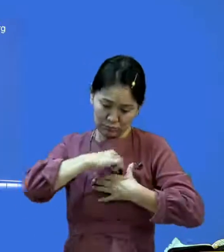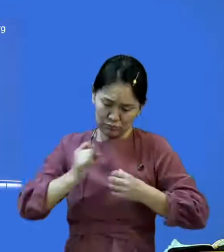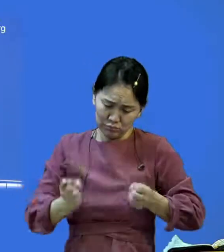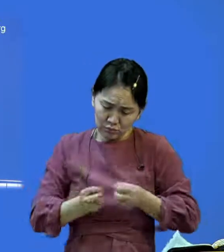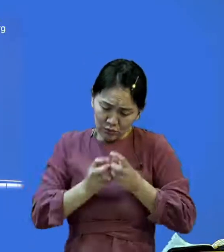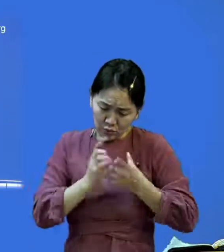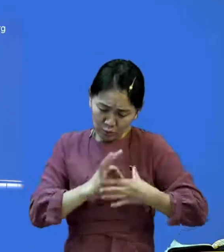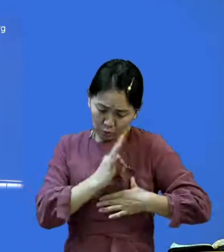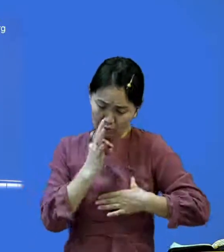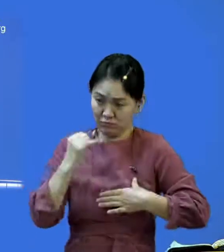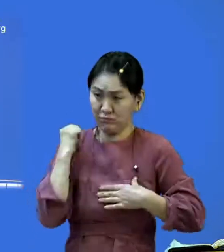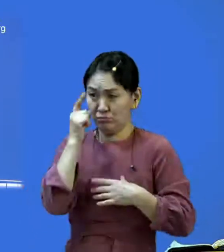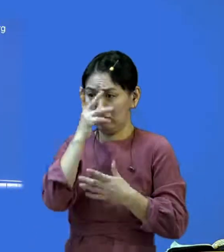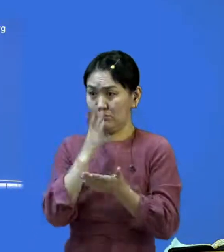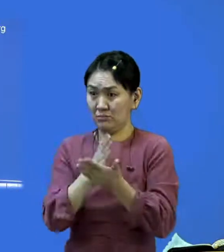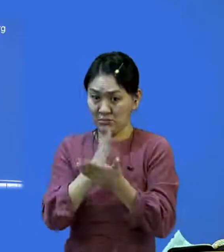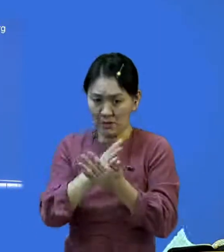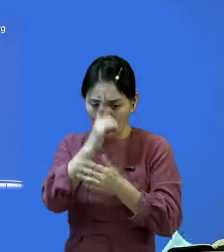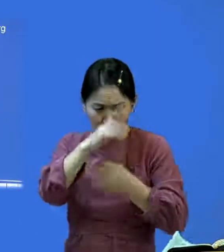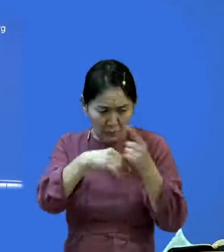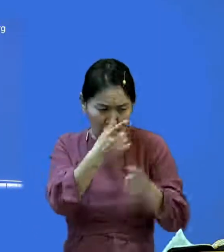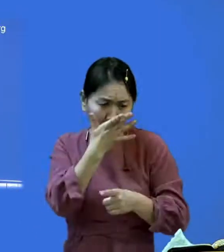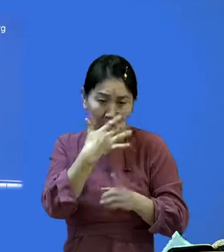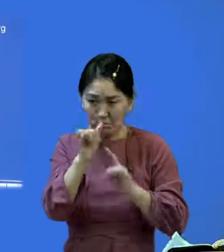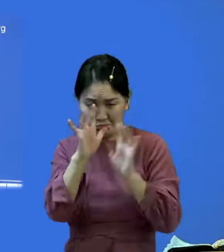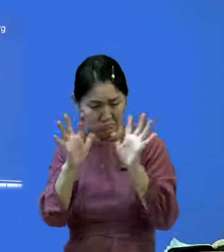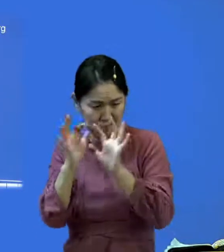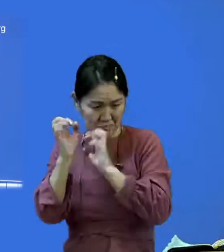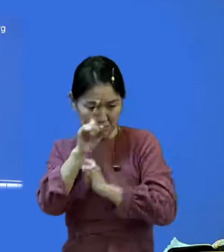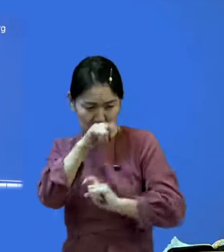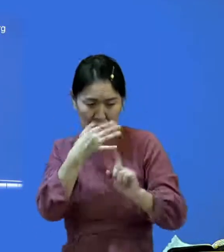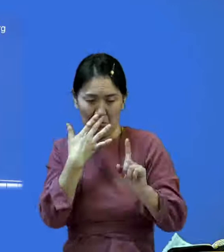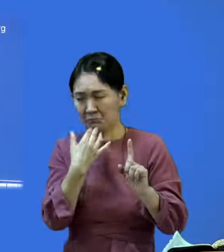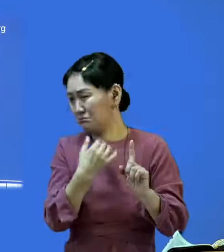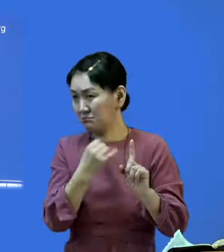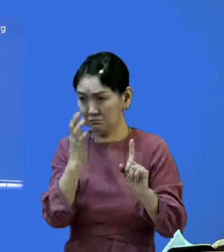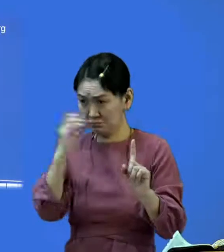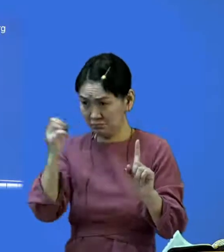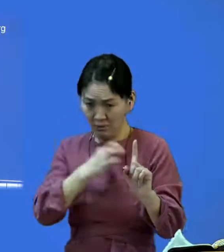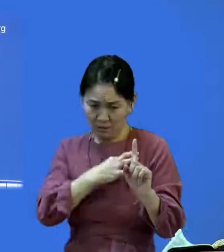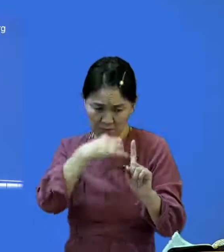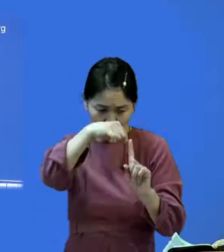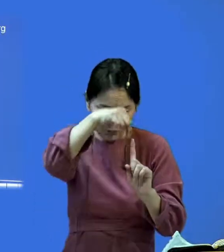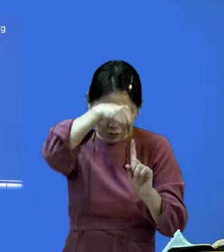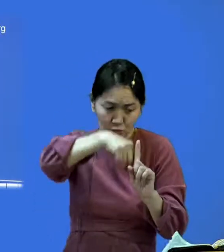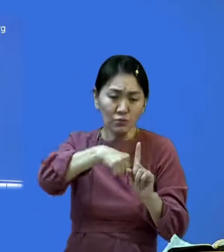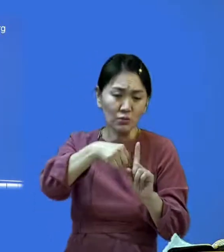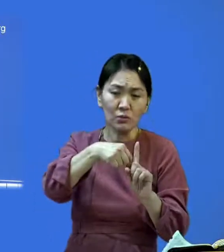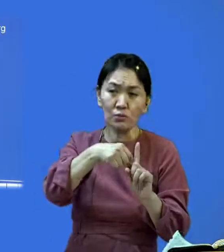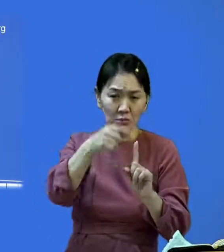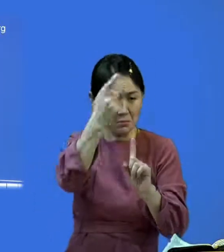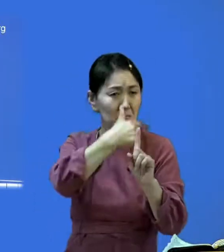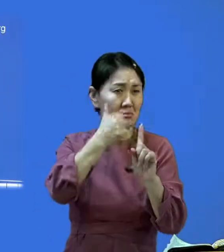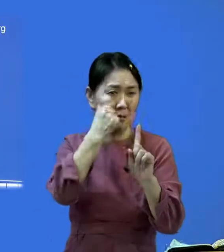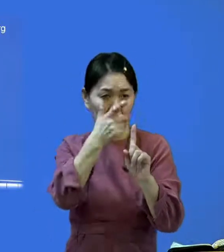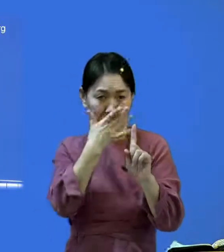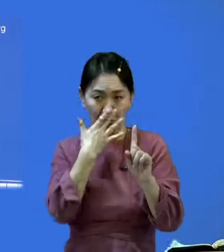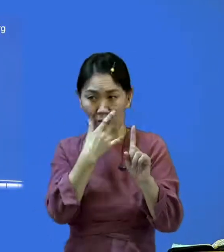байна. Энэ сүнсийг бурхан хайрлаж энэ сүнсийг нь аврахын тулд ямар агуу нэгүслийг үзүүлсэн байна